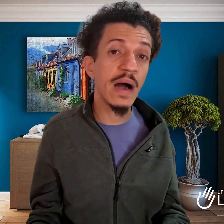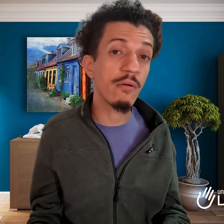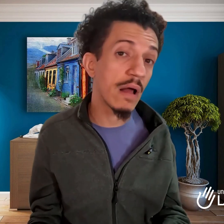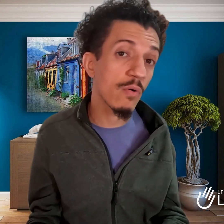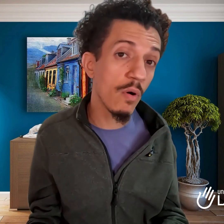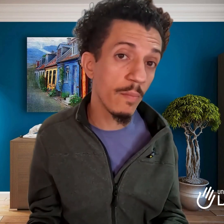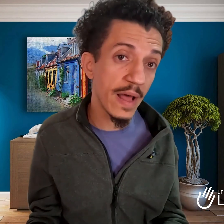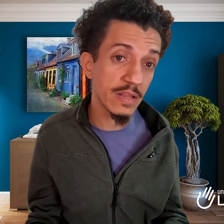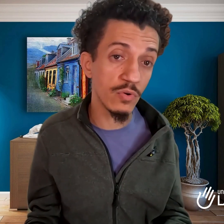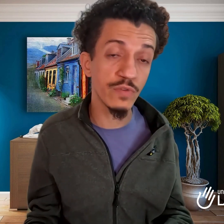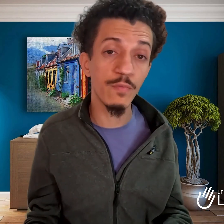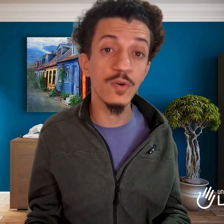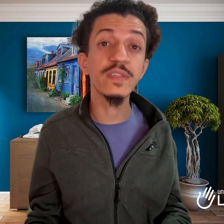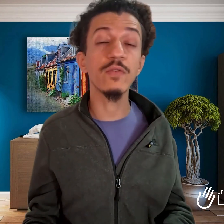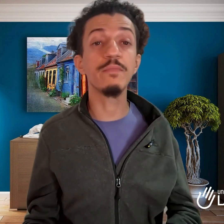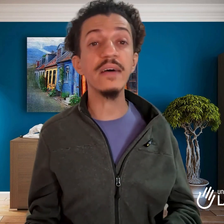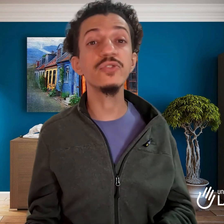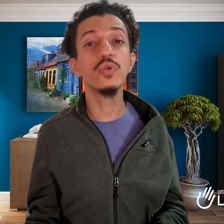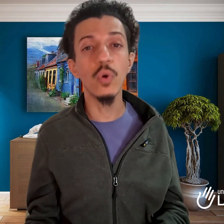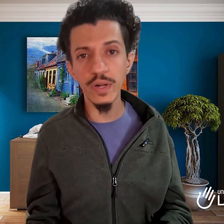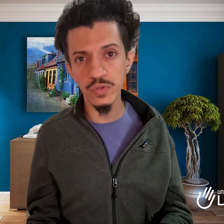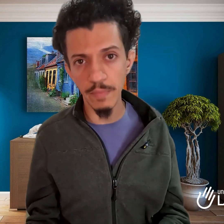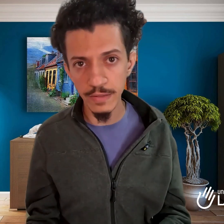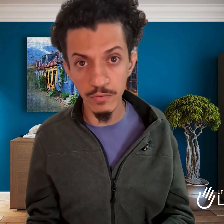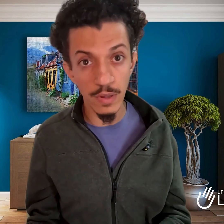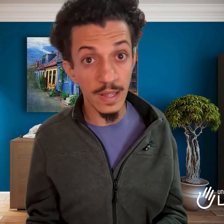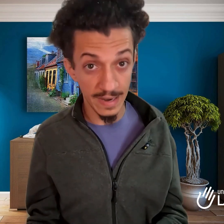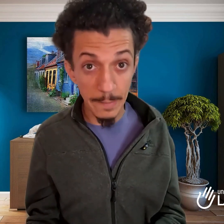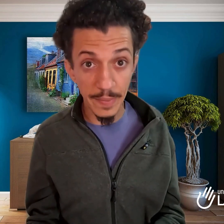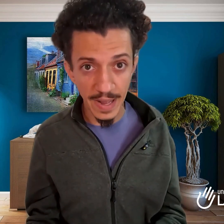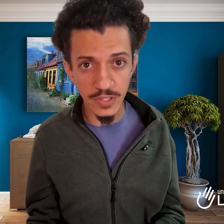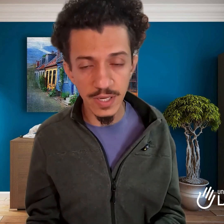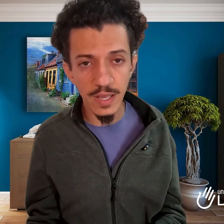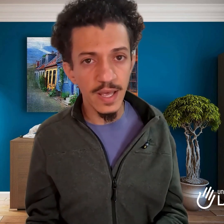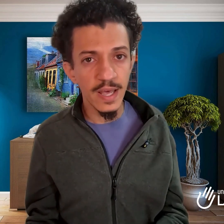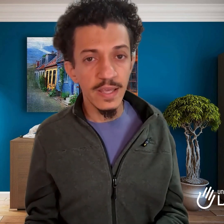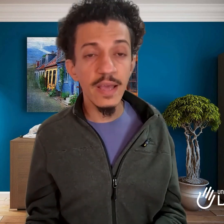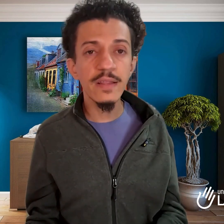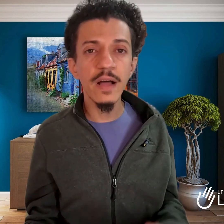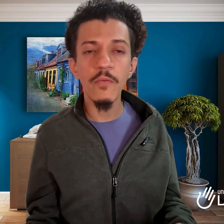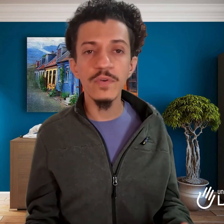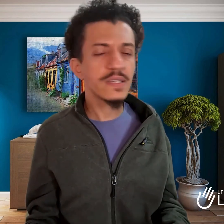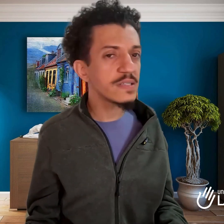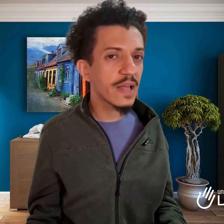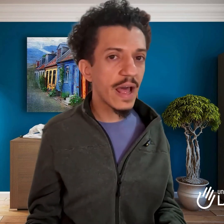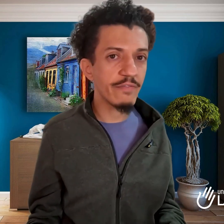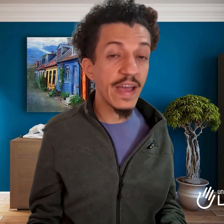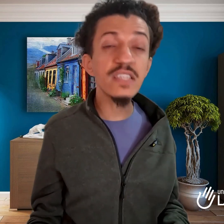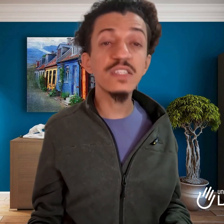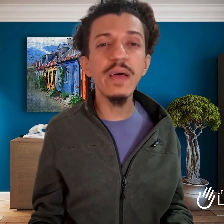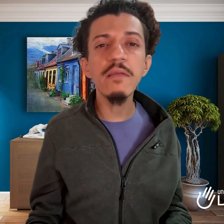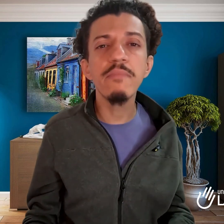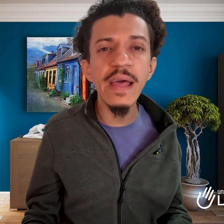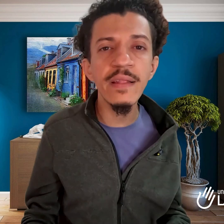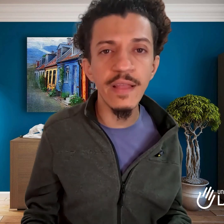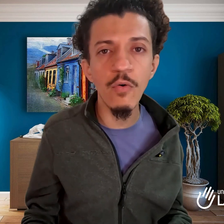lá completa, onde eu vou mostrar os bastidores do método na prática. E então, você se inscreve, experimenta o